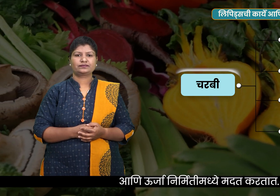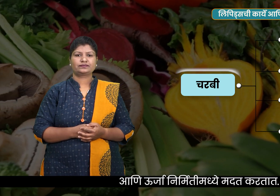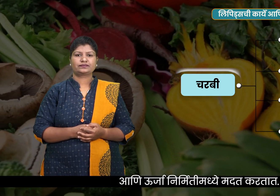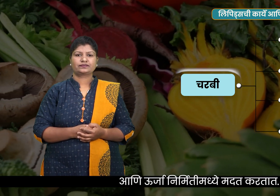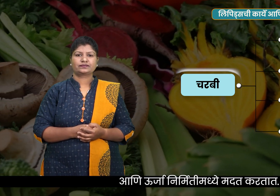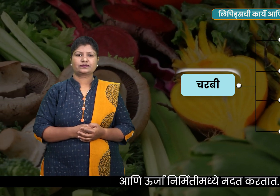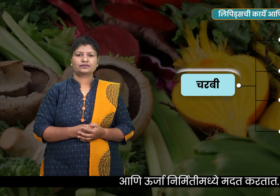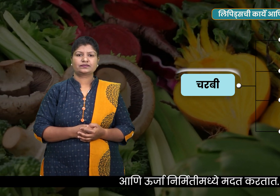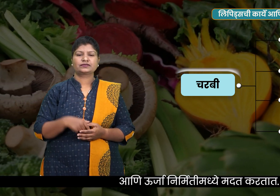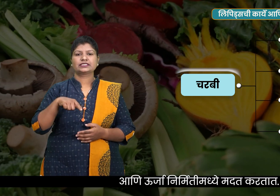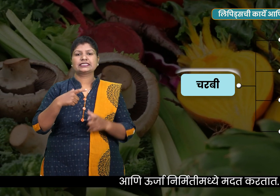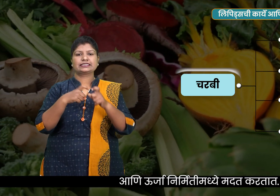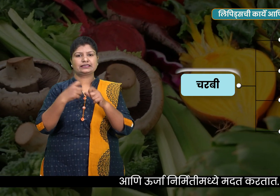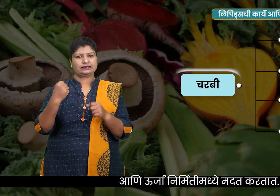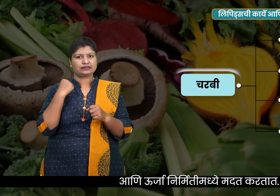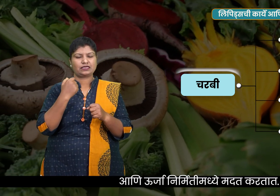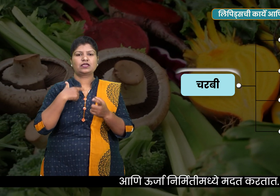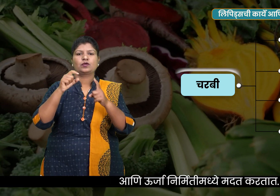आणि ऊर्जा निर्मितीमध्ये मदत करतात.